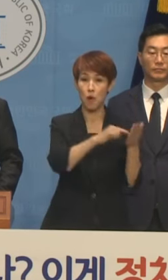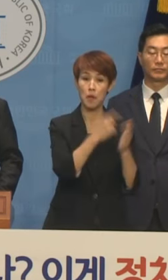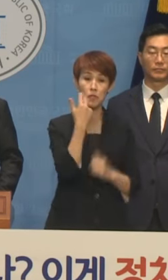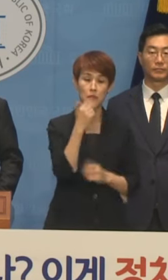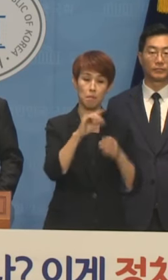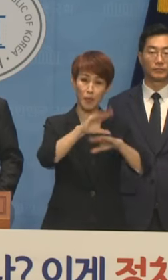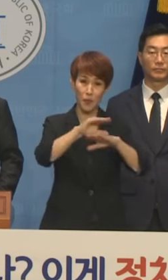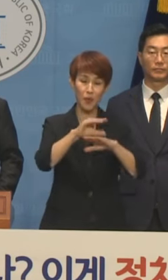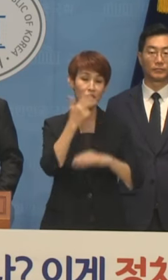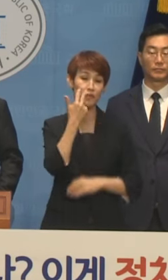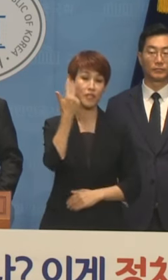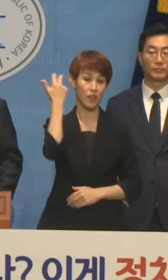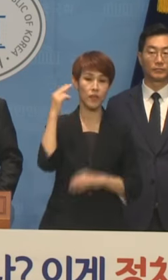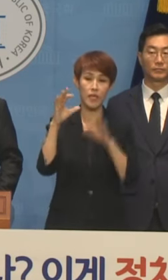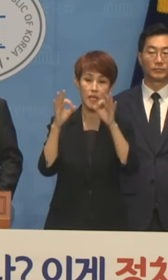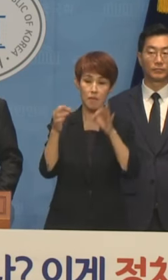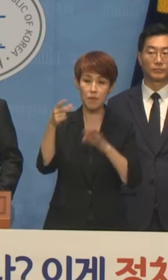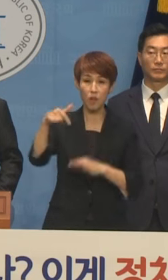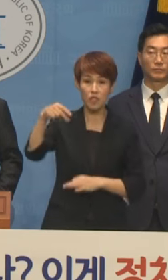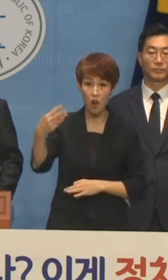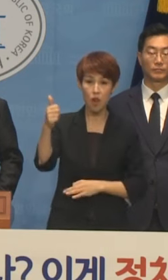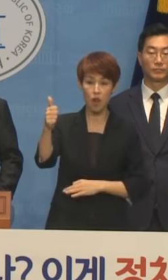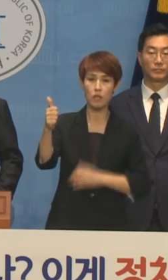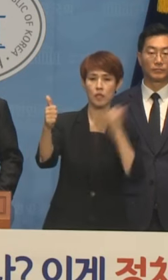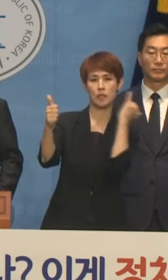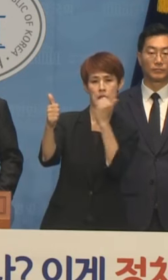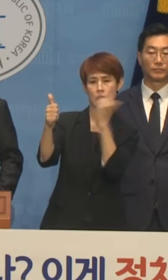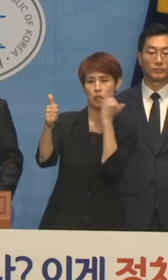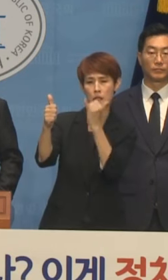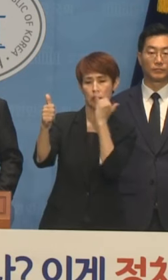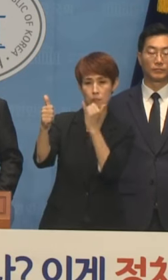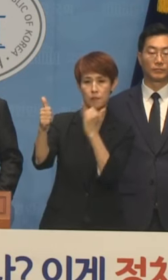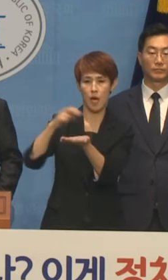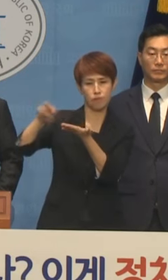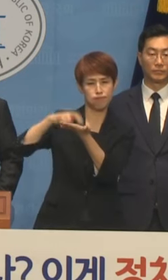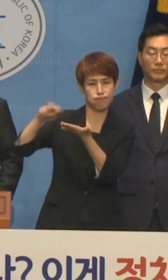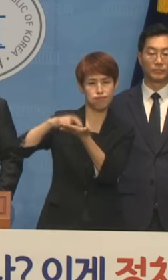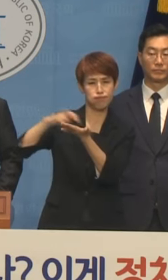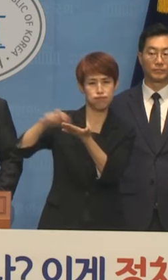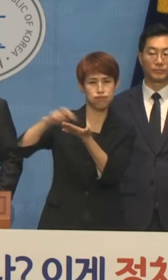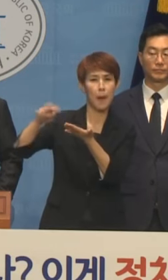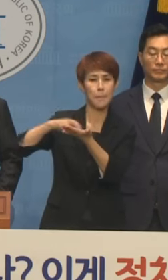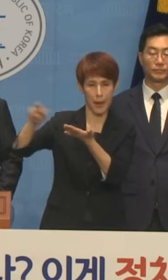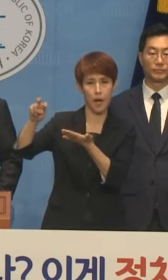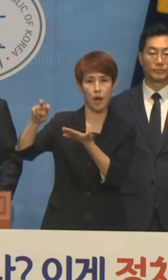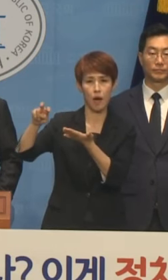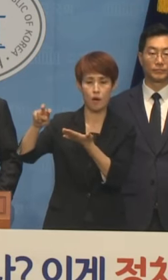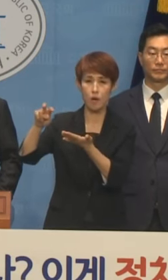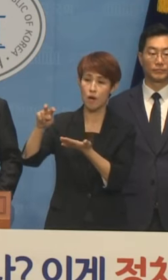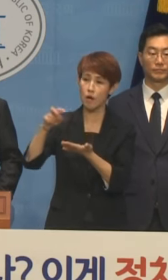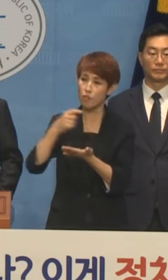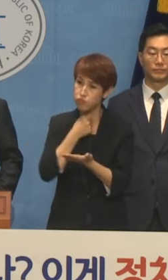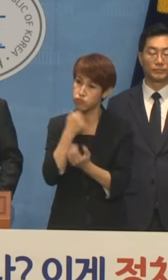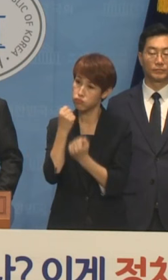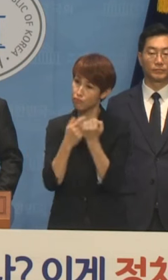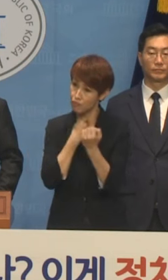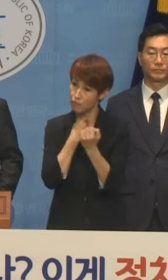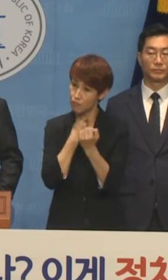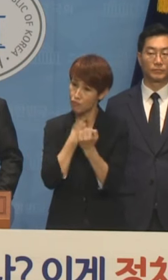전에 김영철 검사에게 수차례 전화를 걸고 문자를 보내서 해명을 부탁을 했습니다.